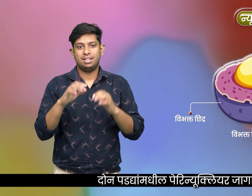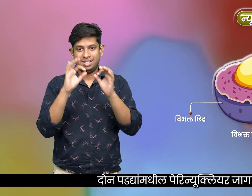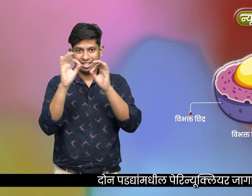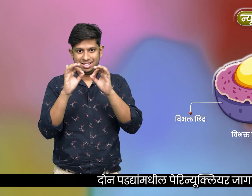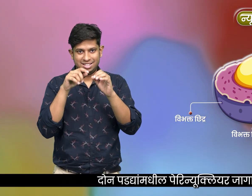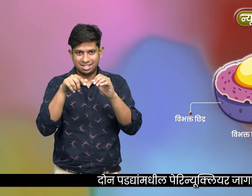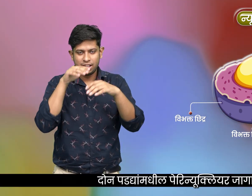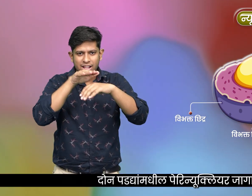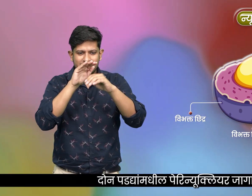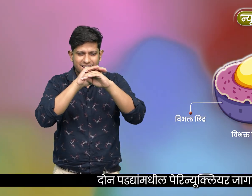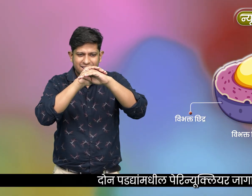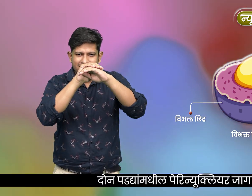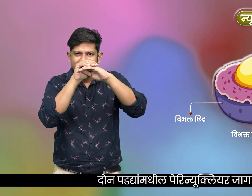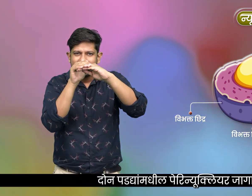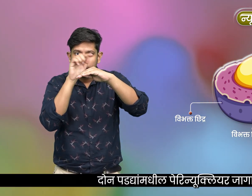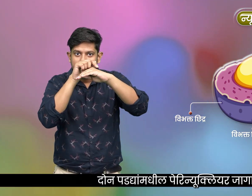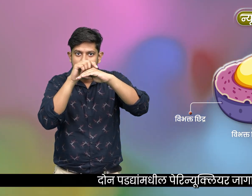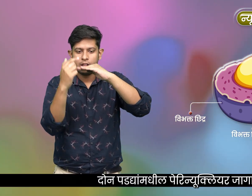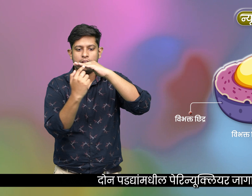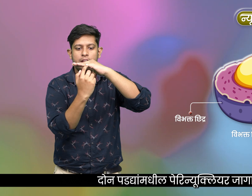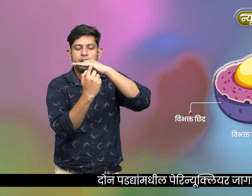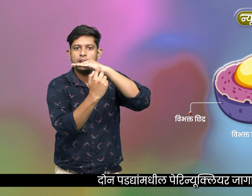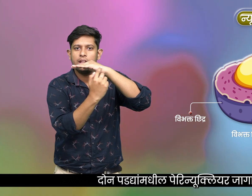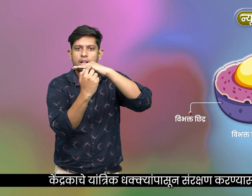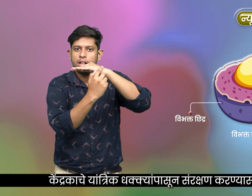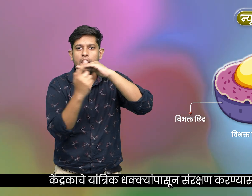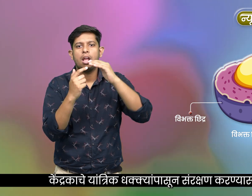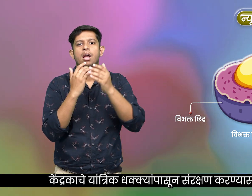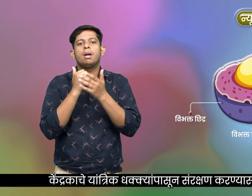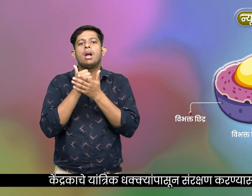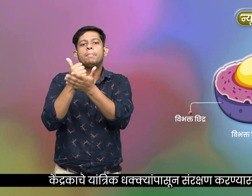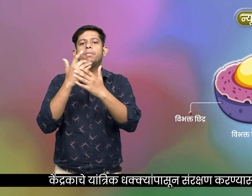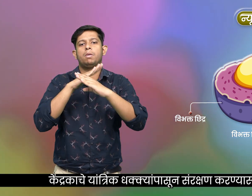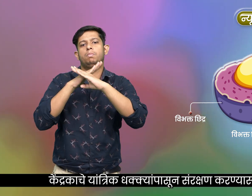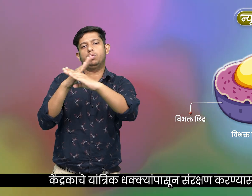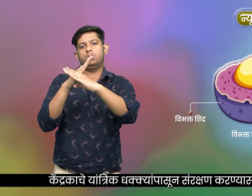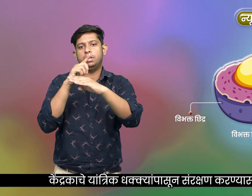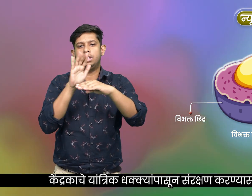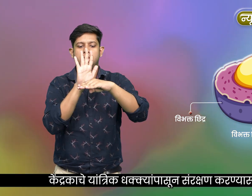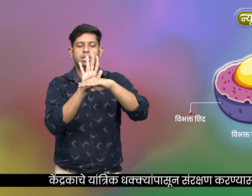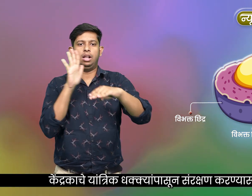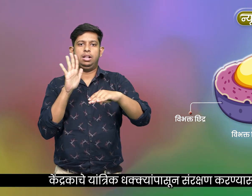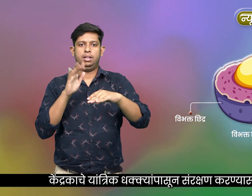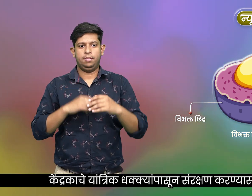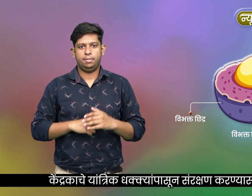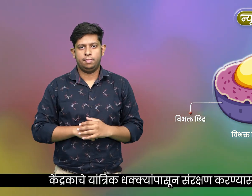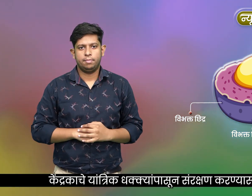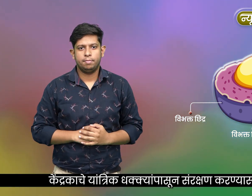2 पडद्यामधील पेरिन्यूक्लियर जागा केंद्रकांच्या यांत्रिक धक्क्यांपासून संरक्षण करण्यास मदत